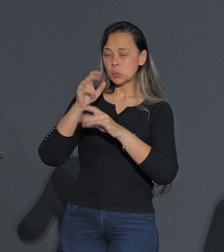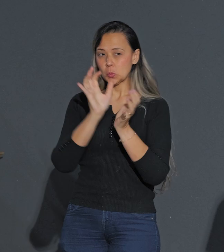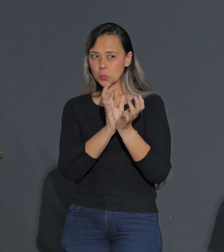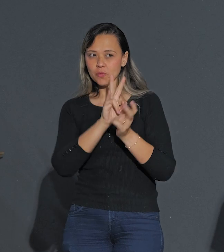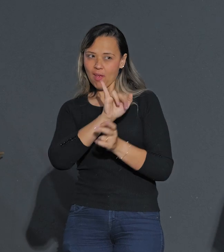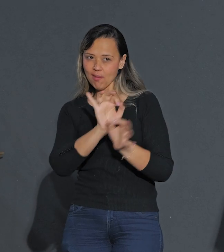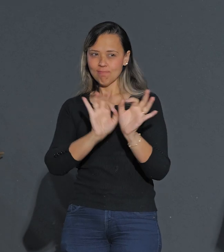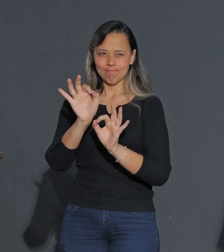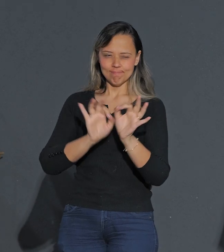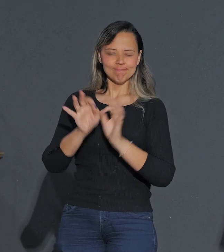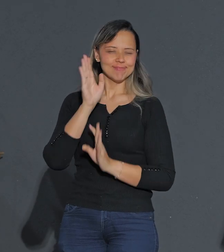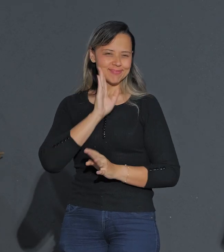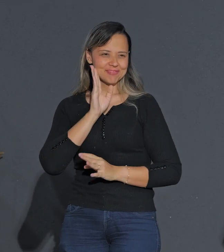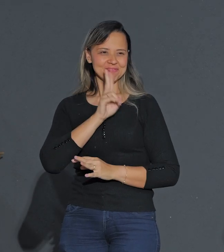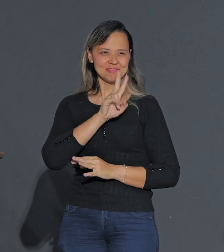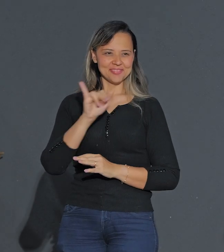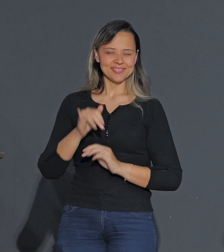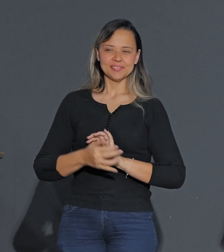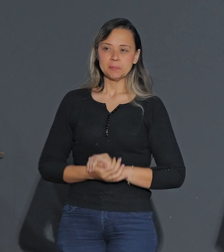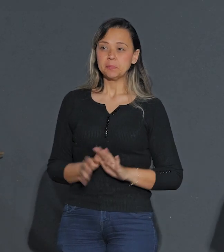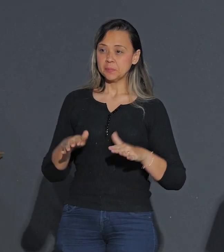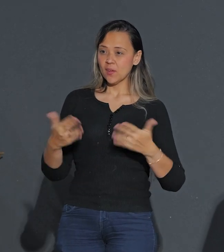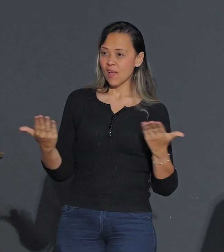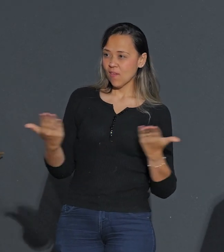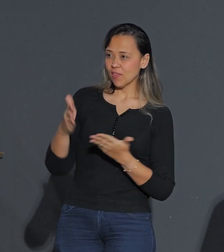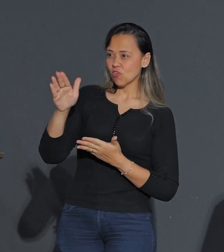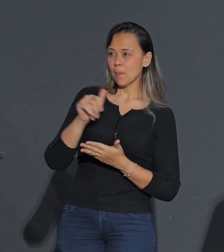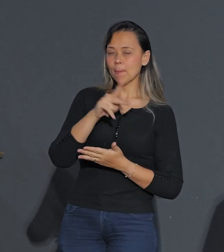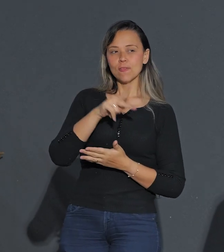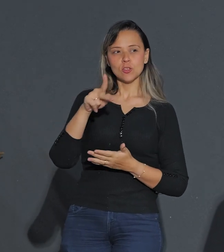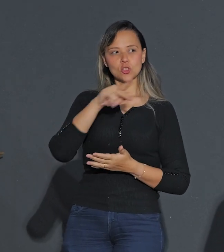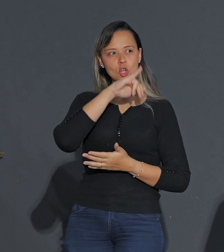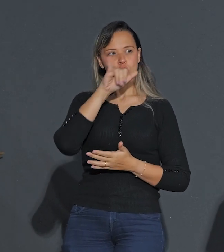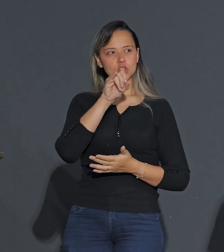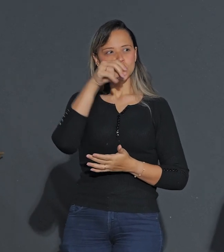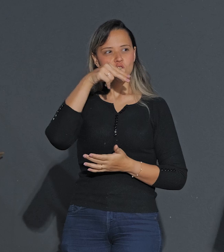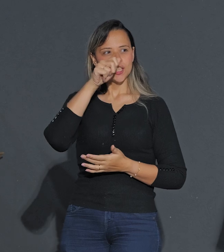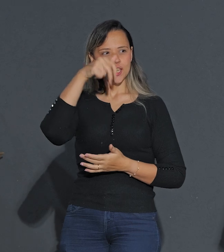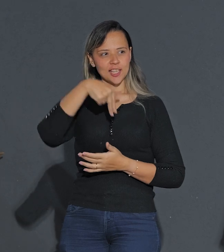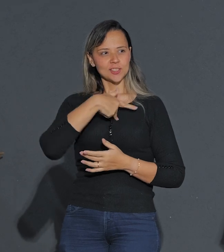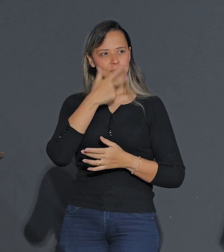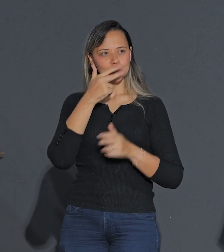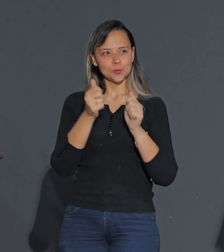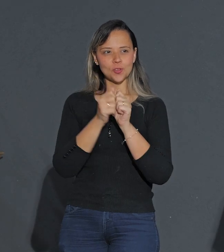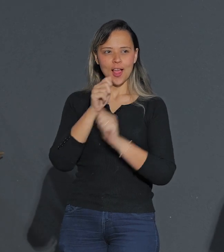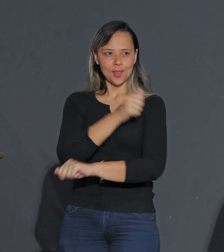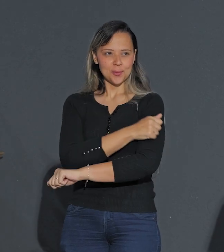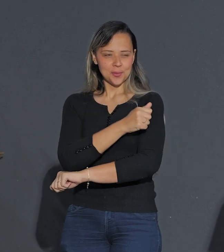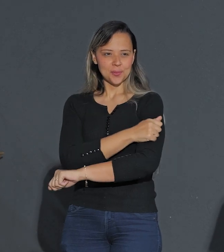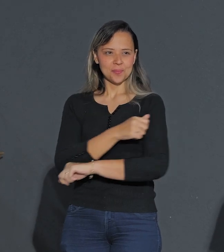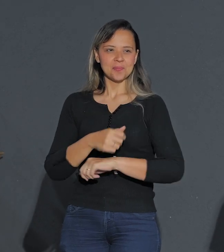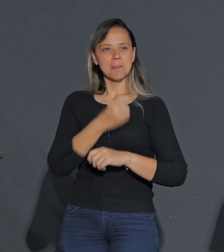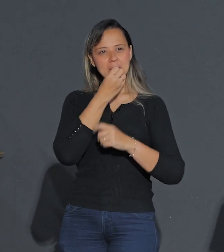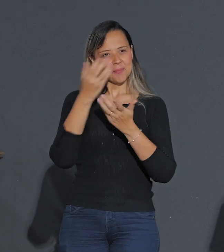Que estão ficando bem legais. Então, agora quero chamar o professor Jonathan, de clarinete, com seus alunos.